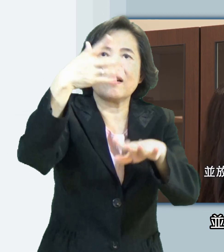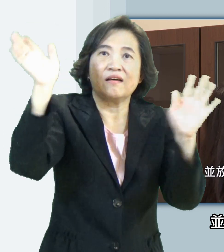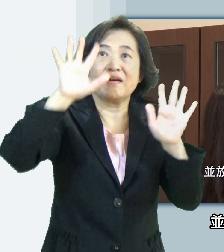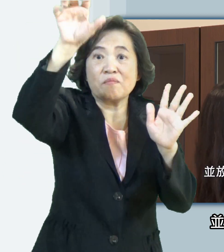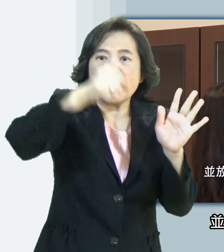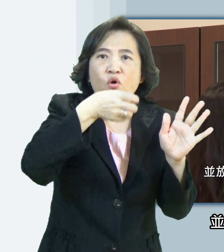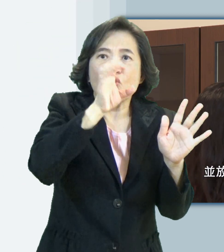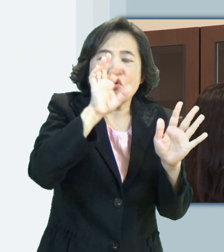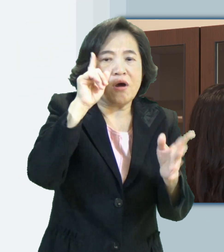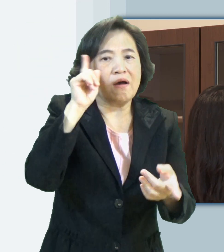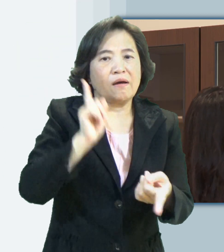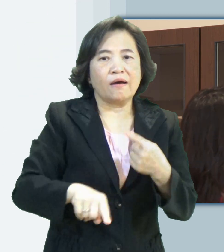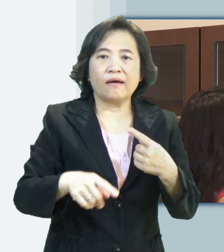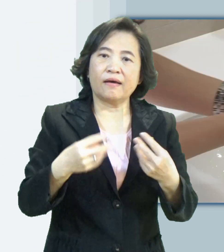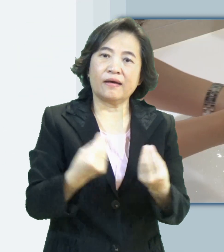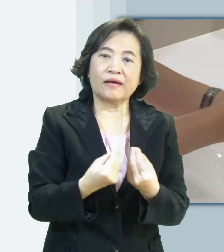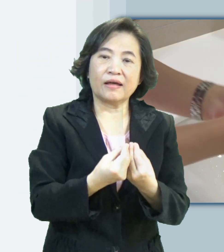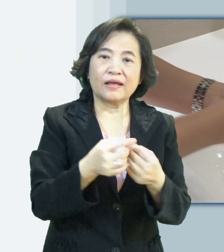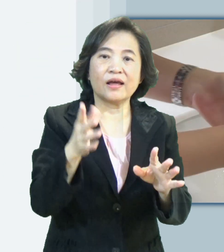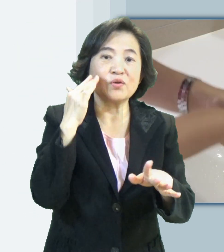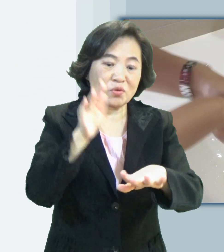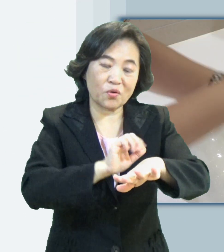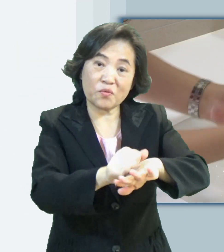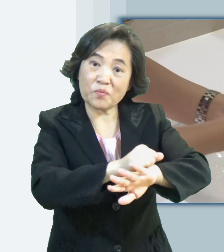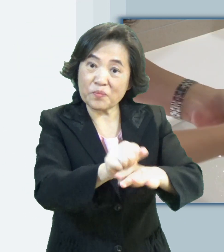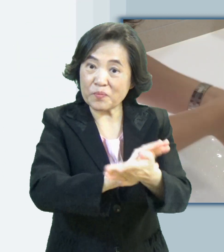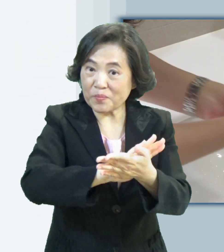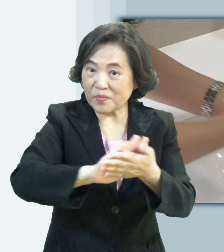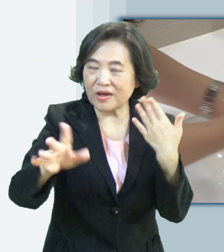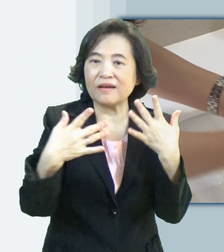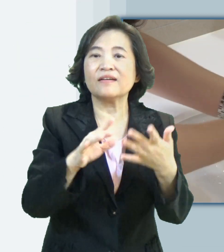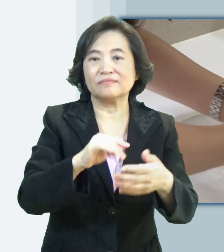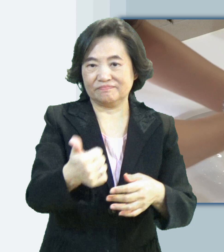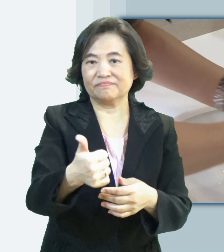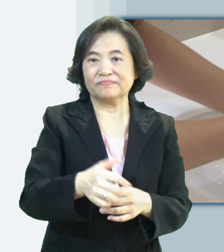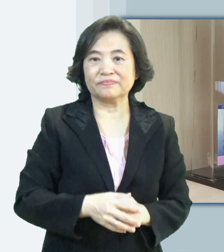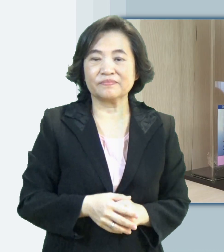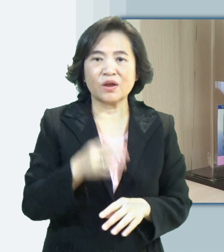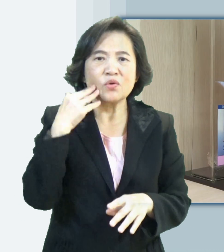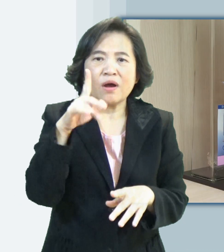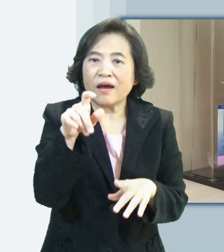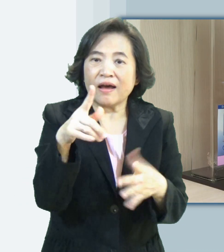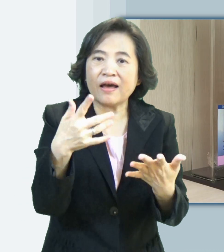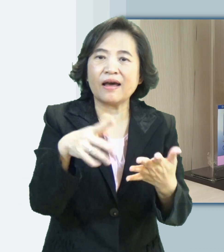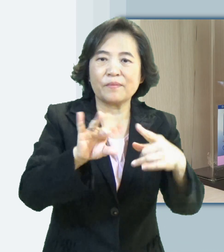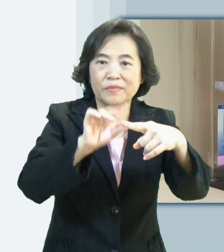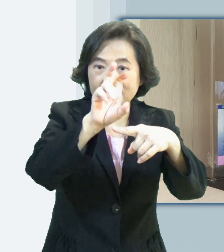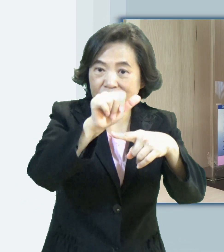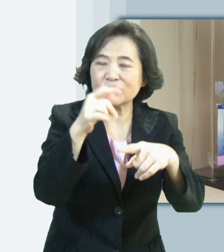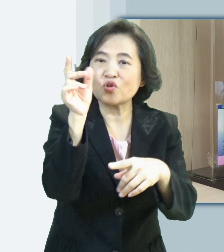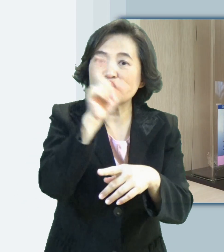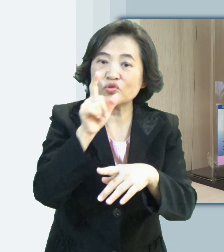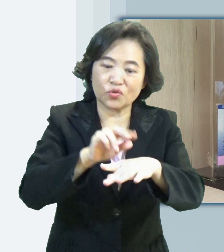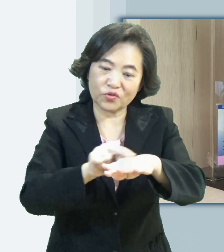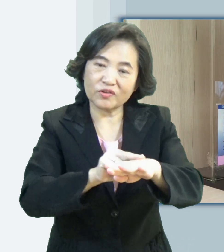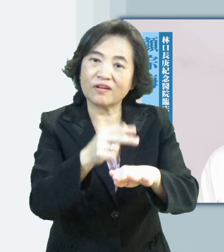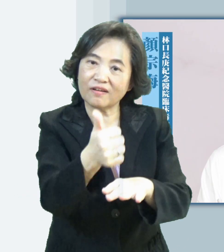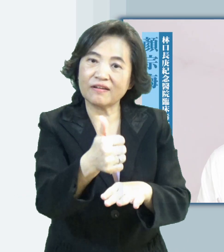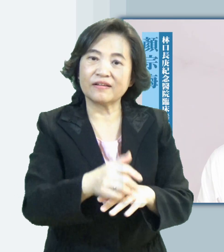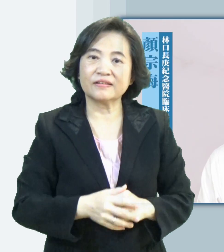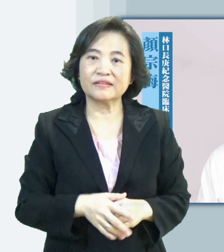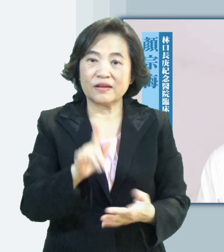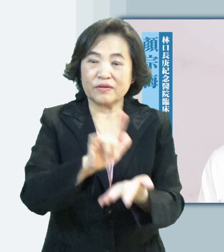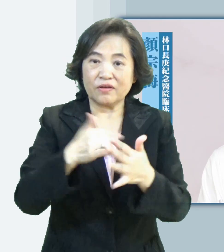的位所，就唔系摩度好许多。民众系讲话清洁手，用到一种擦过洗手，系讲五厘片，热在一种75%的酒